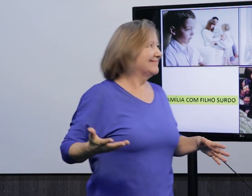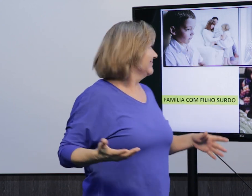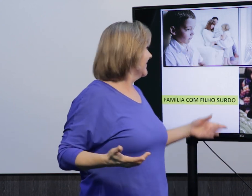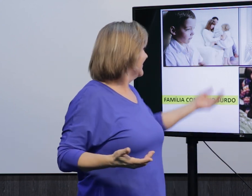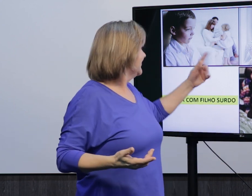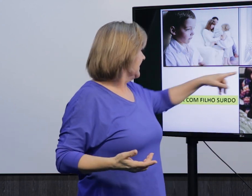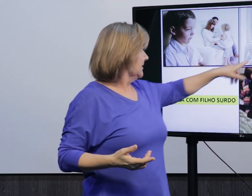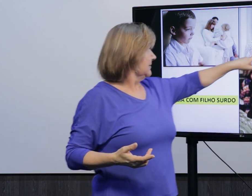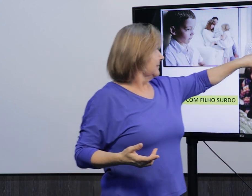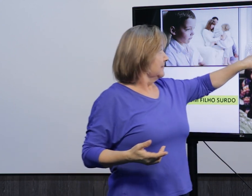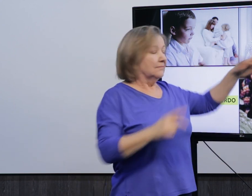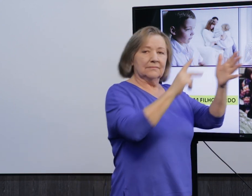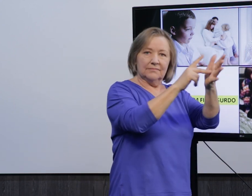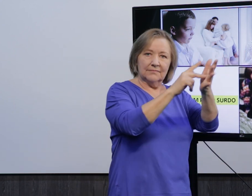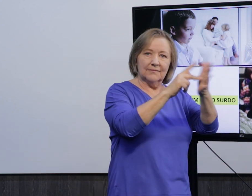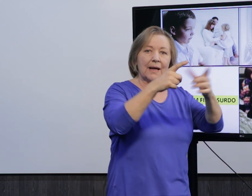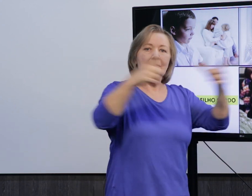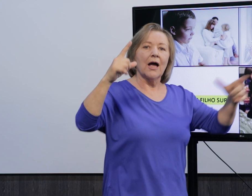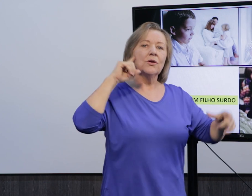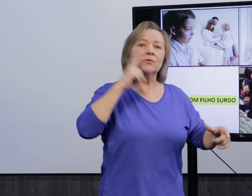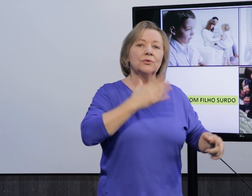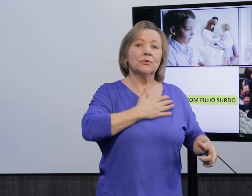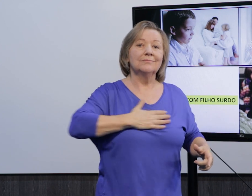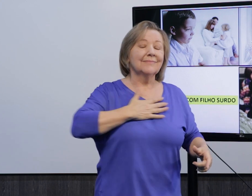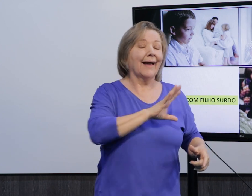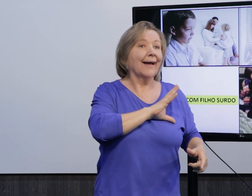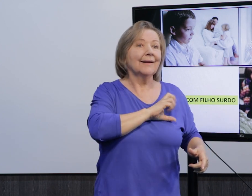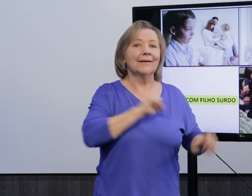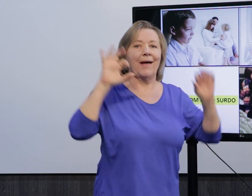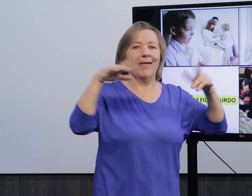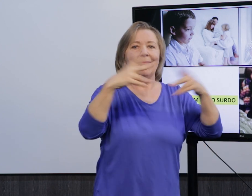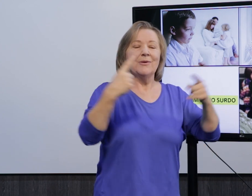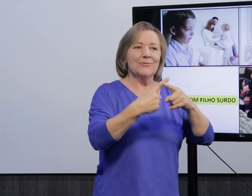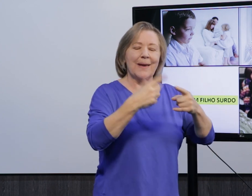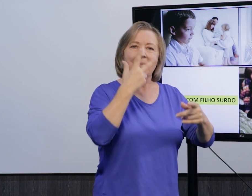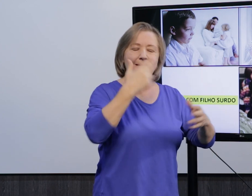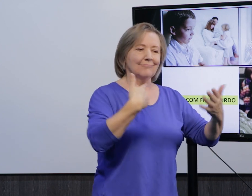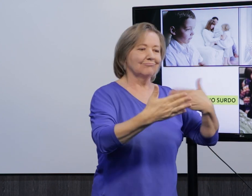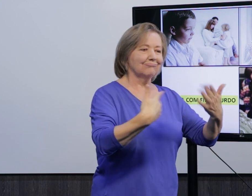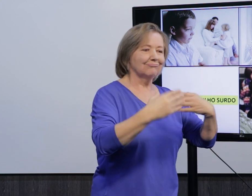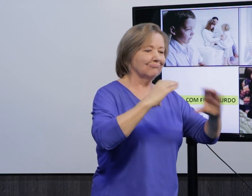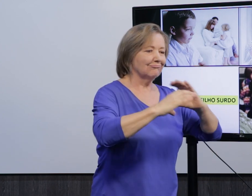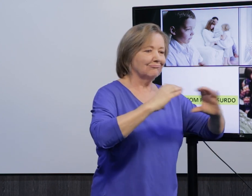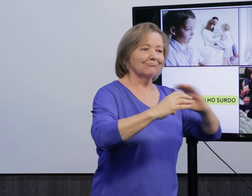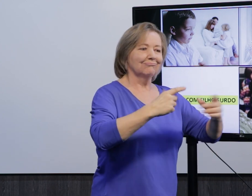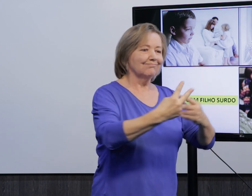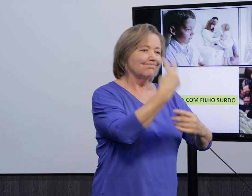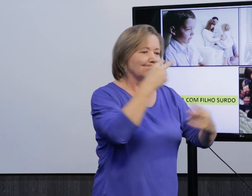te conto depois te conto E isso acontece com a maioria dos surdos né eles gostam também né muitos de